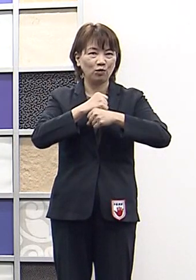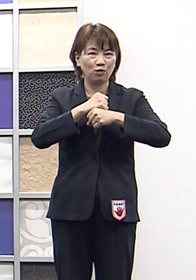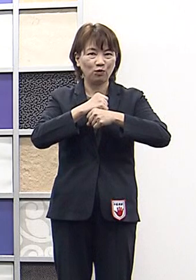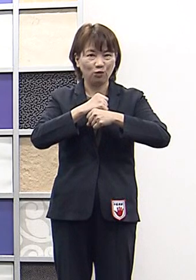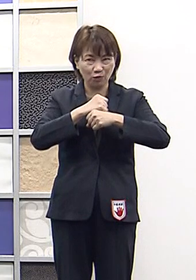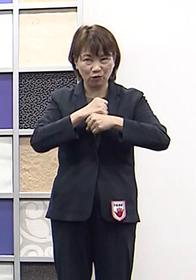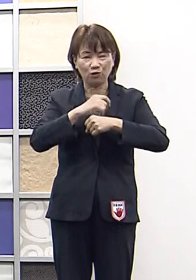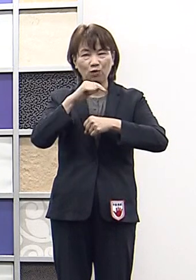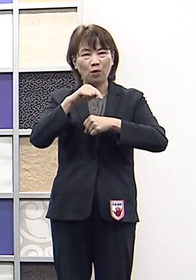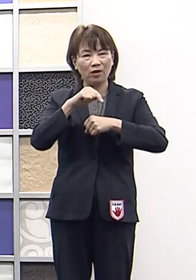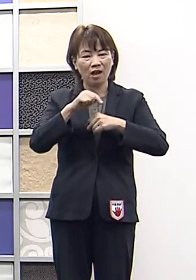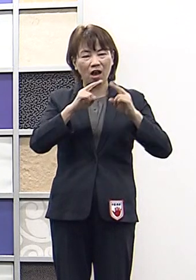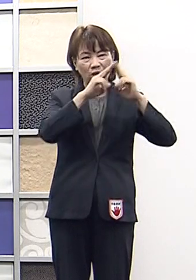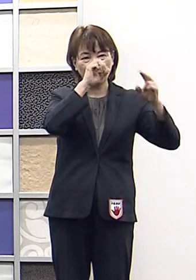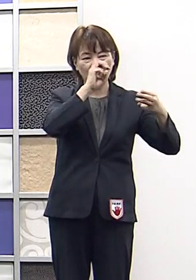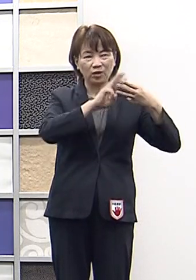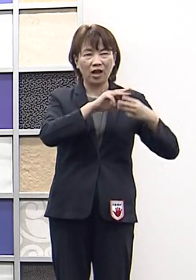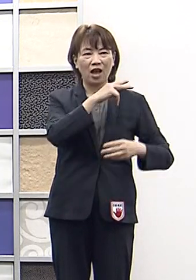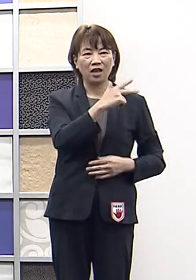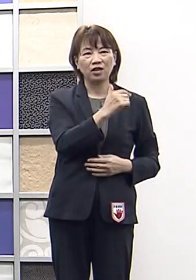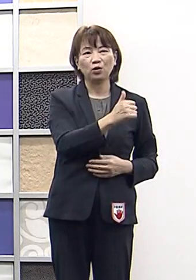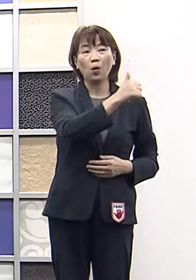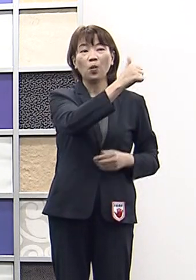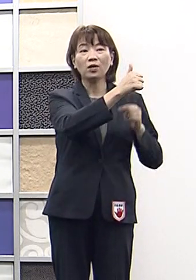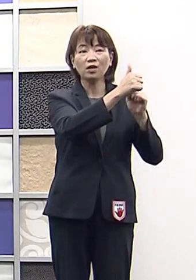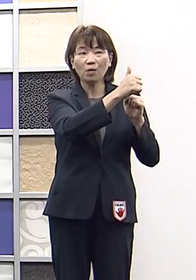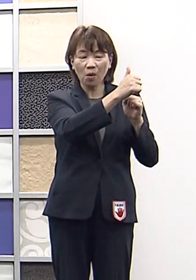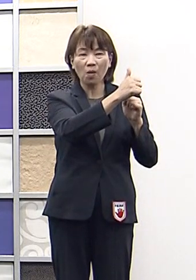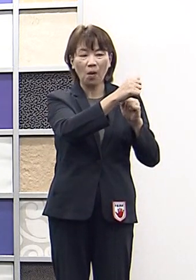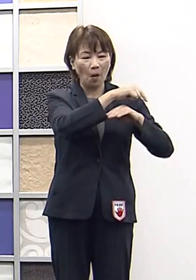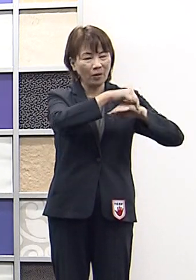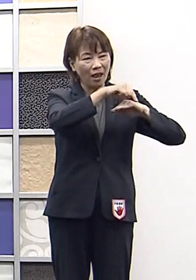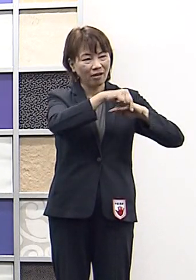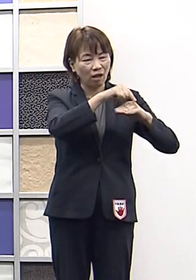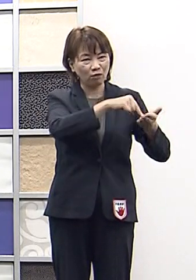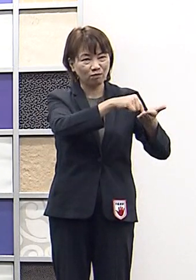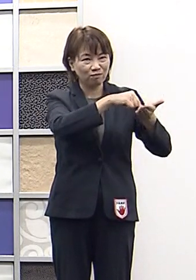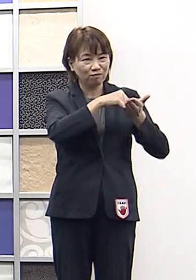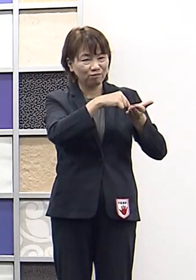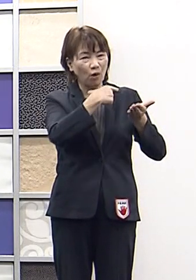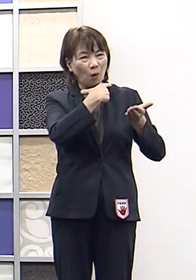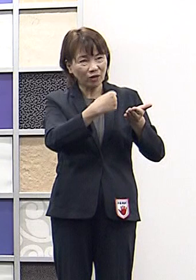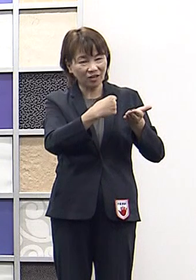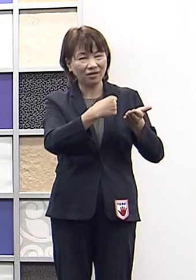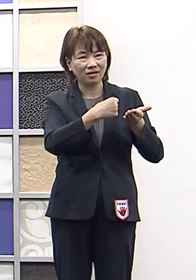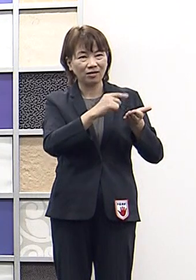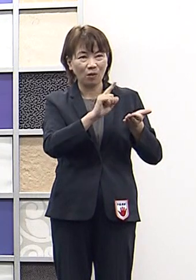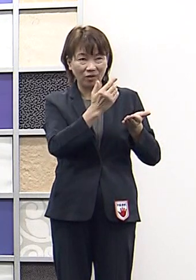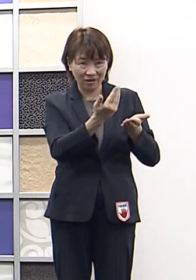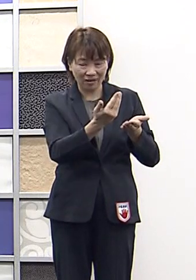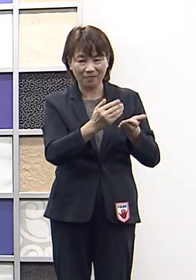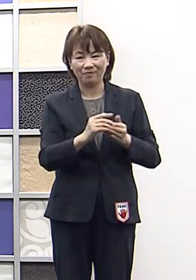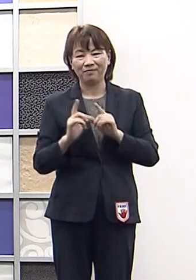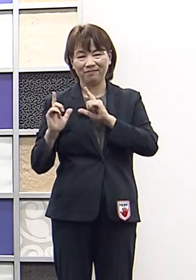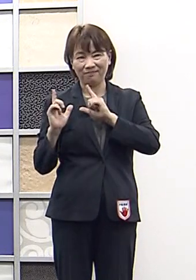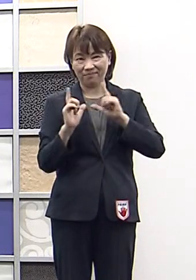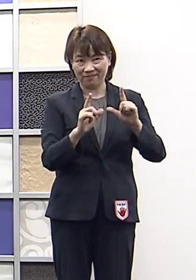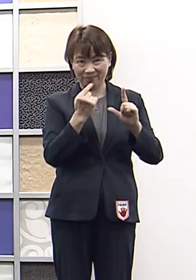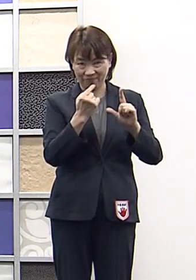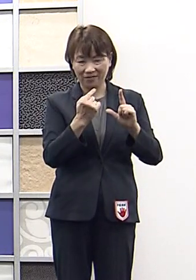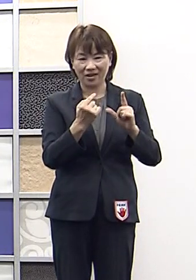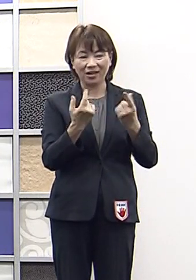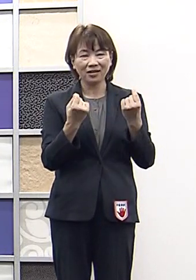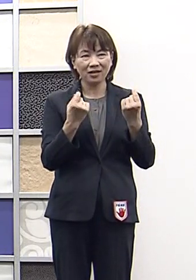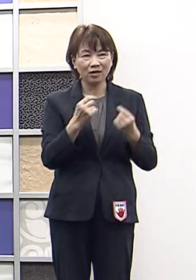ば、吉田氏側にもそういった提案してほしいというふうな要請を 常にしております。 常に もうこれまでずっとしてます。いろんな、この記者会見の